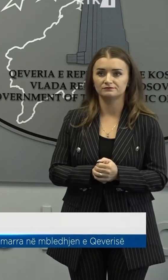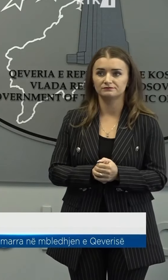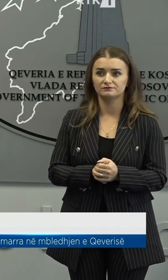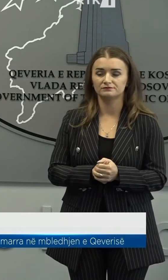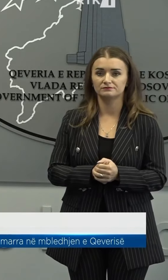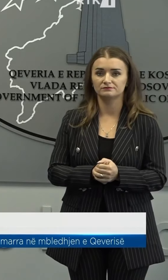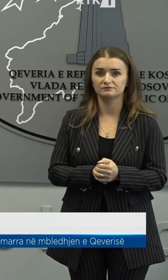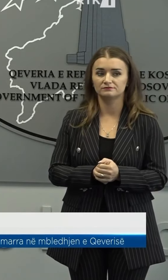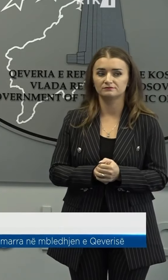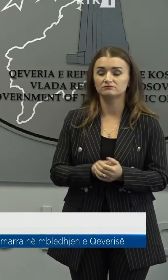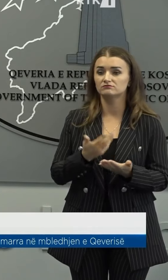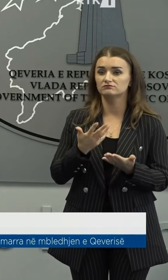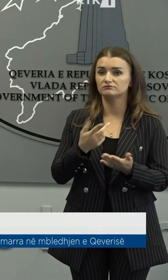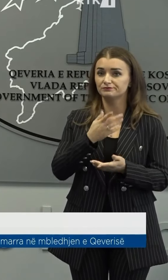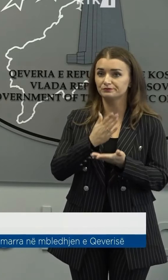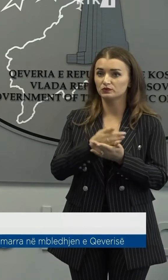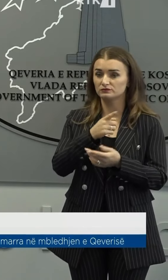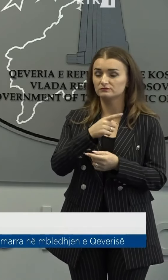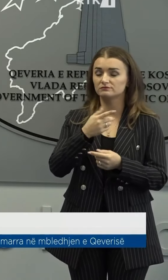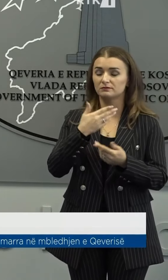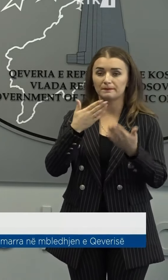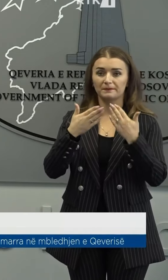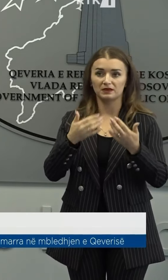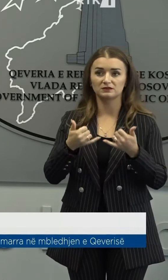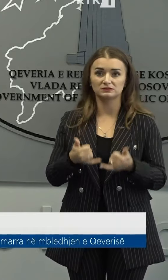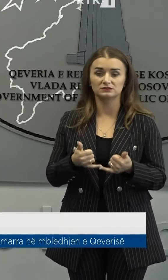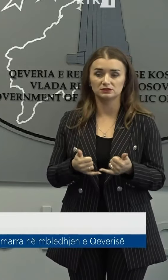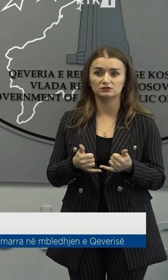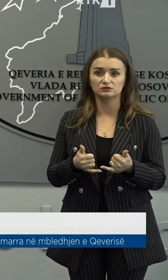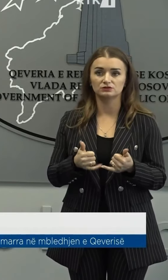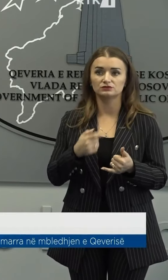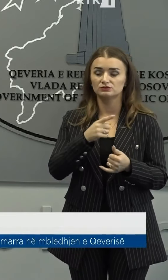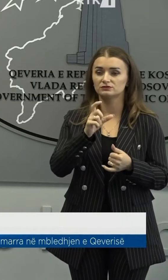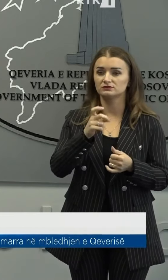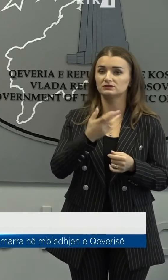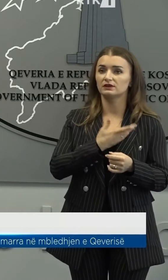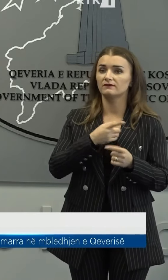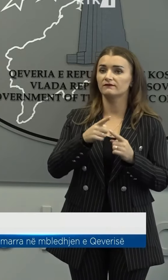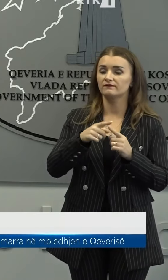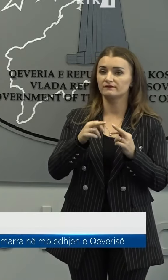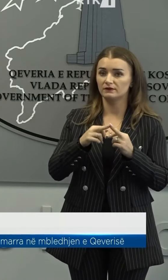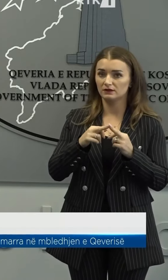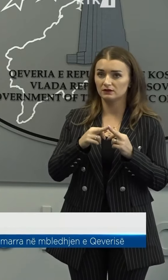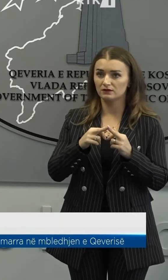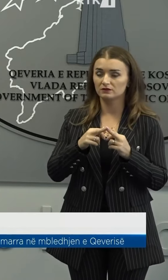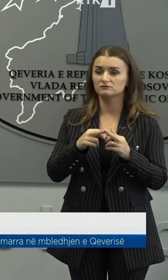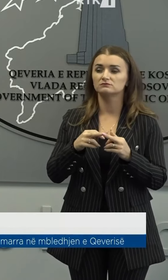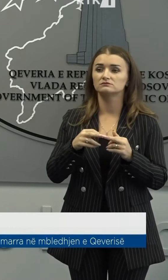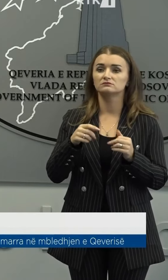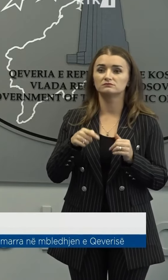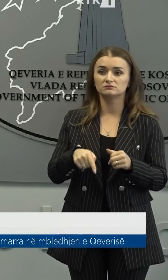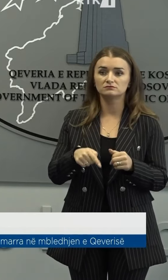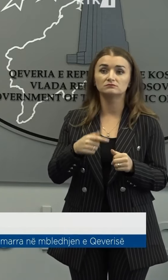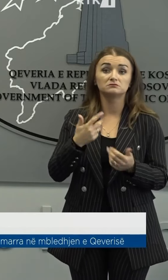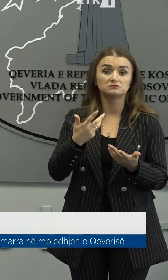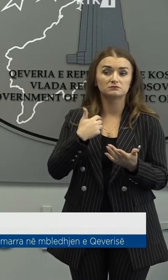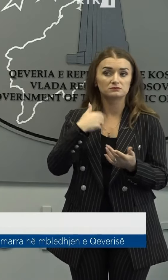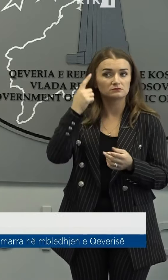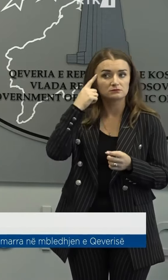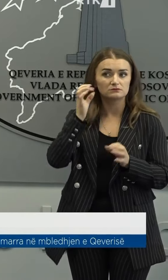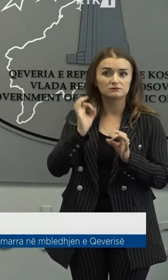në mbledhjen e cila po zhvillohet në këto momente në CEFTA, me sajmë në